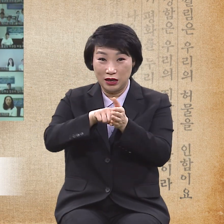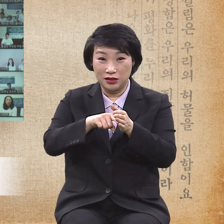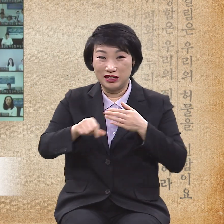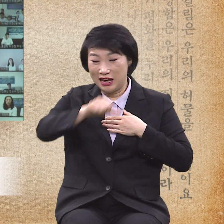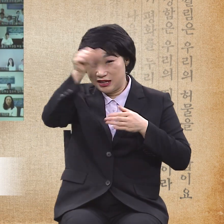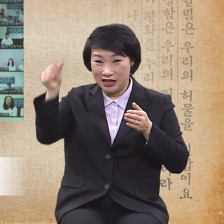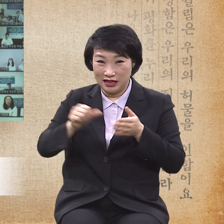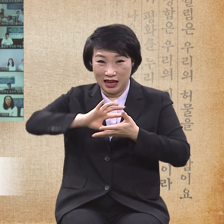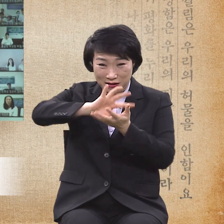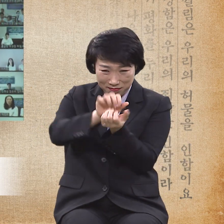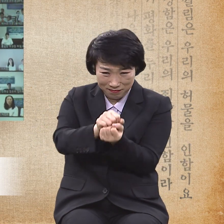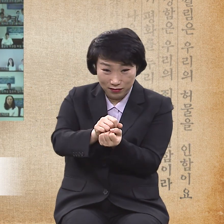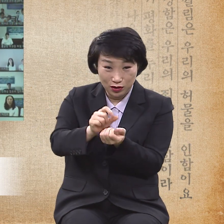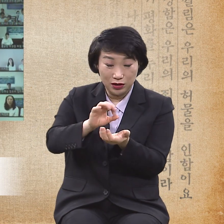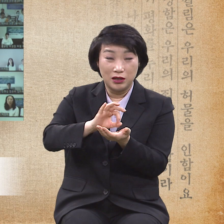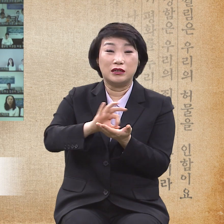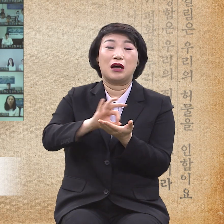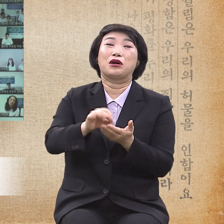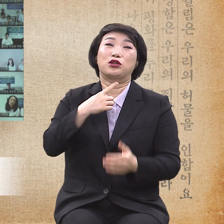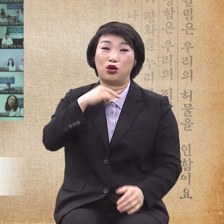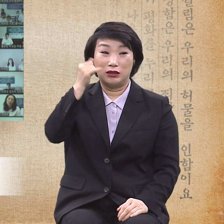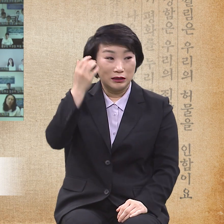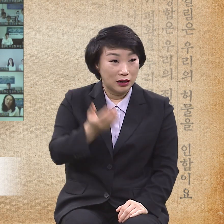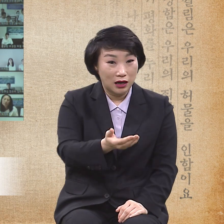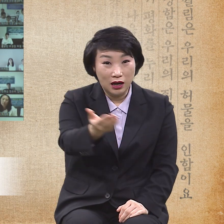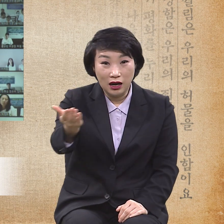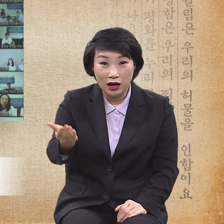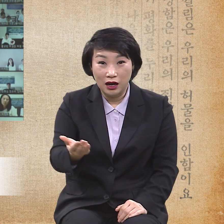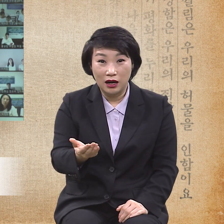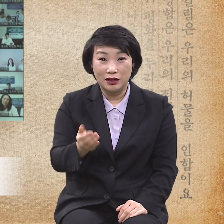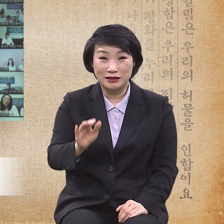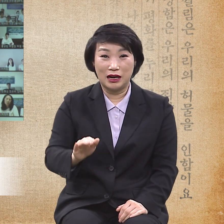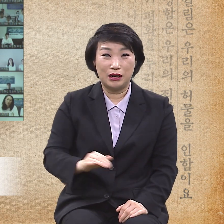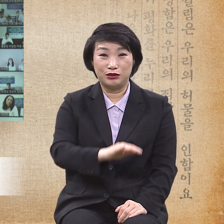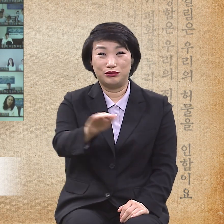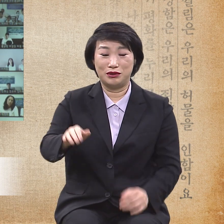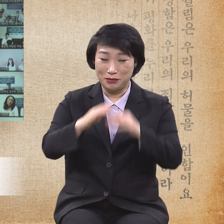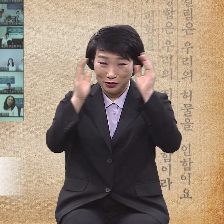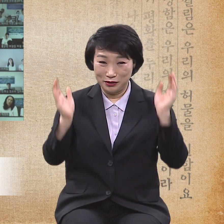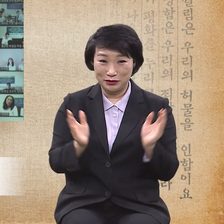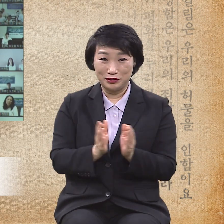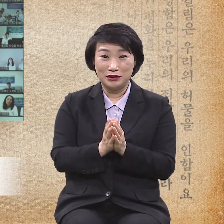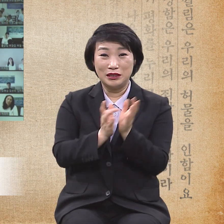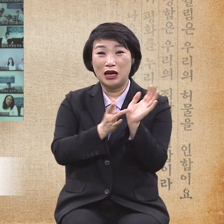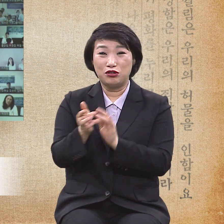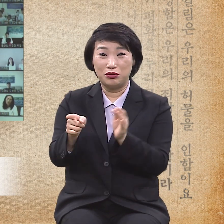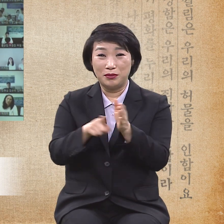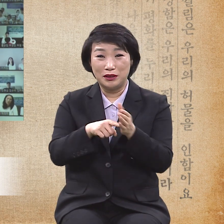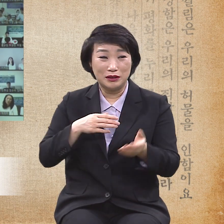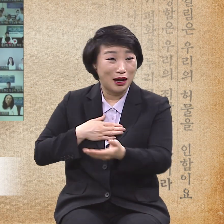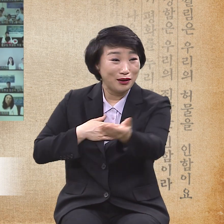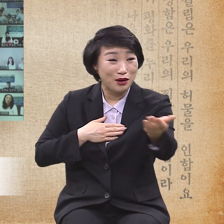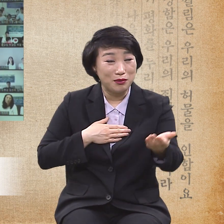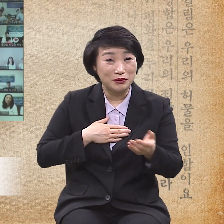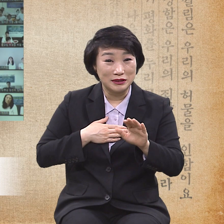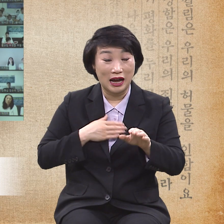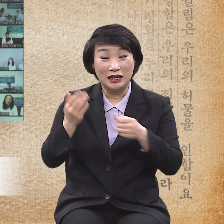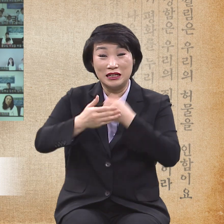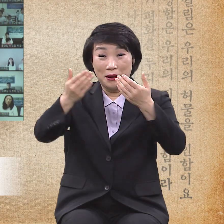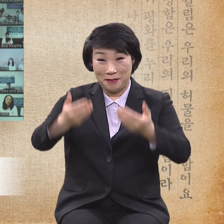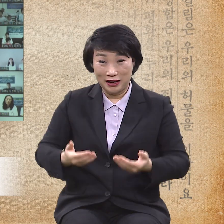내 생애를 써본 적이 있던가. 우리 다 예수 믿는 거